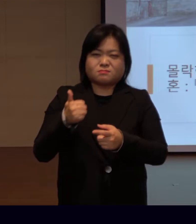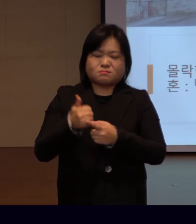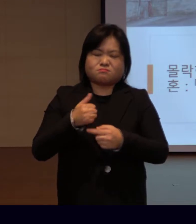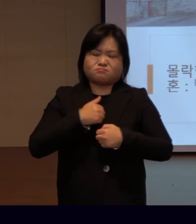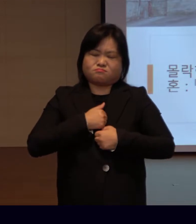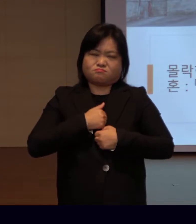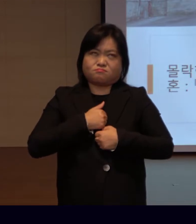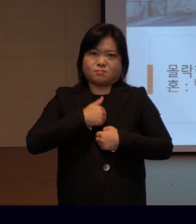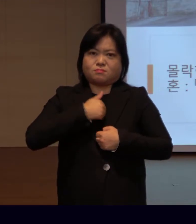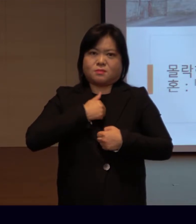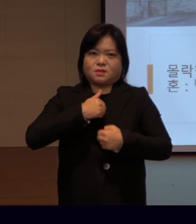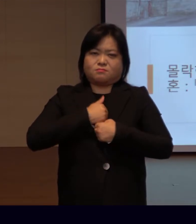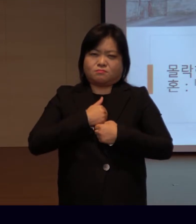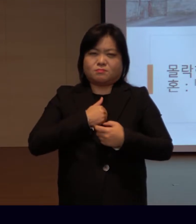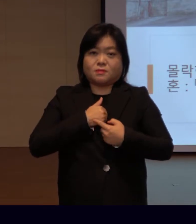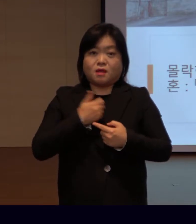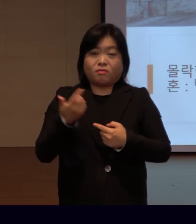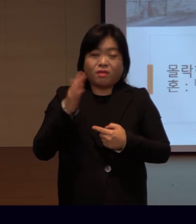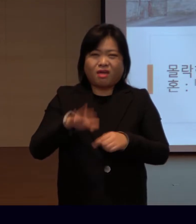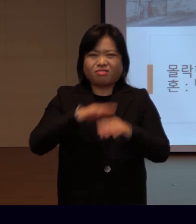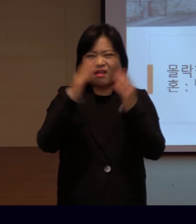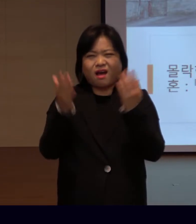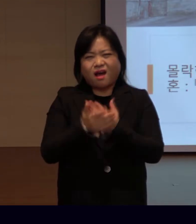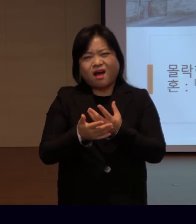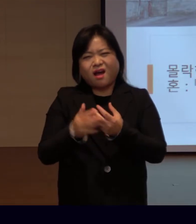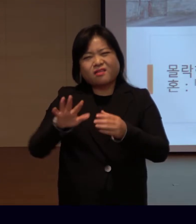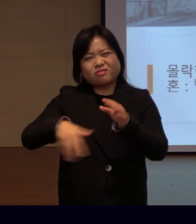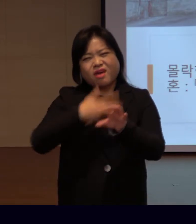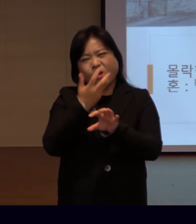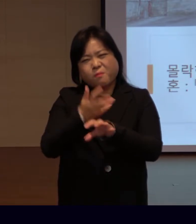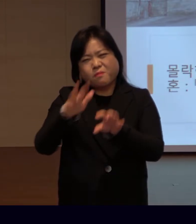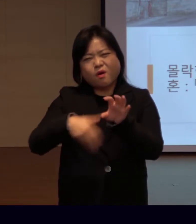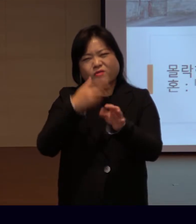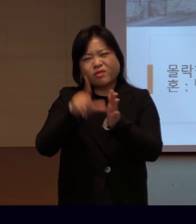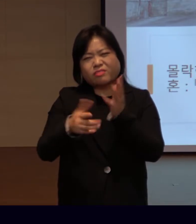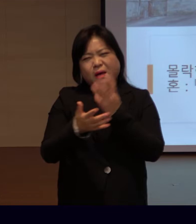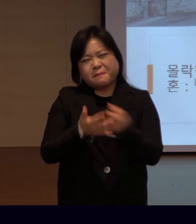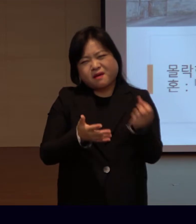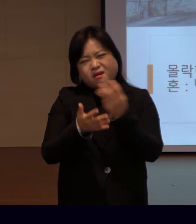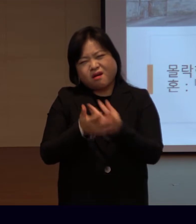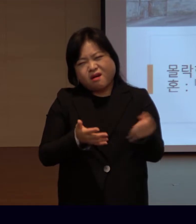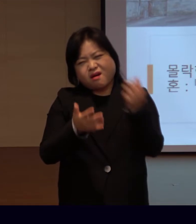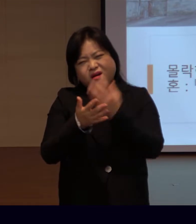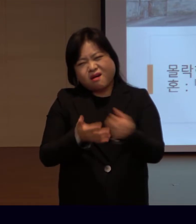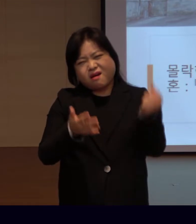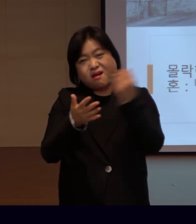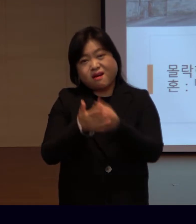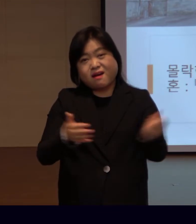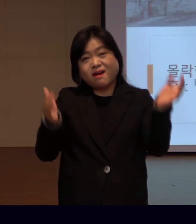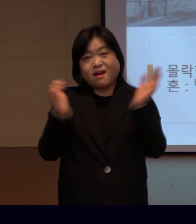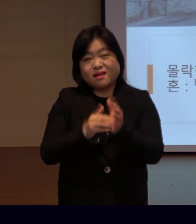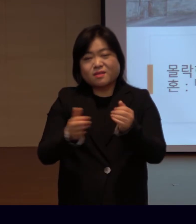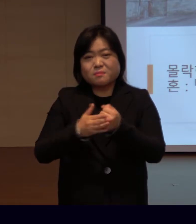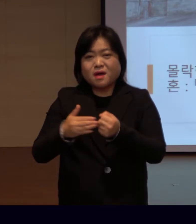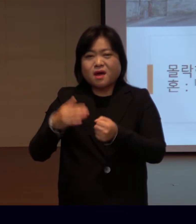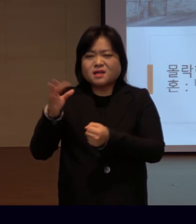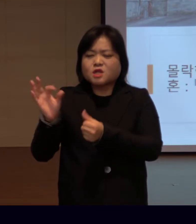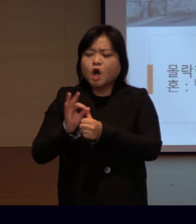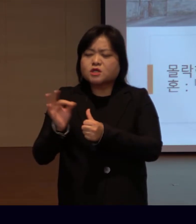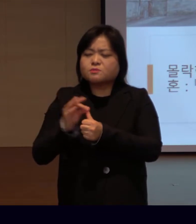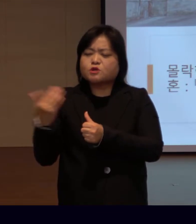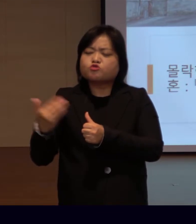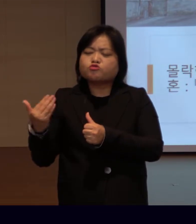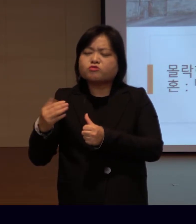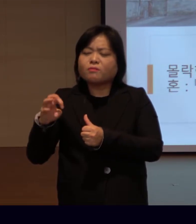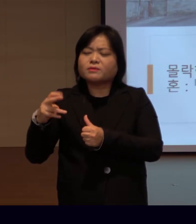지켰어요. 그러나 대혁명 때 다 뺏겨서 지금은 남은 거는 요만큼 연금이 9,000프랑밖에 안